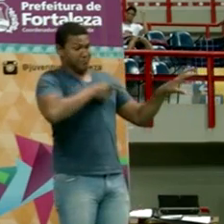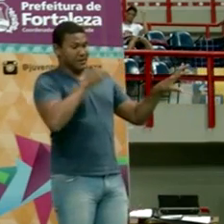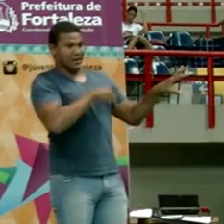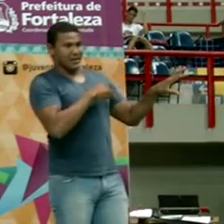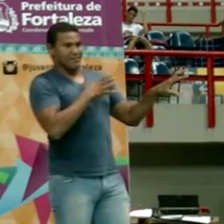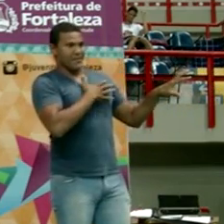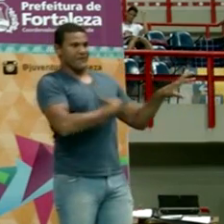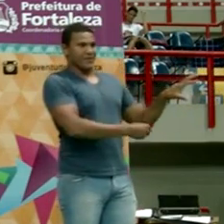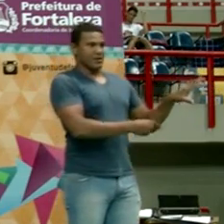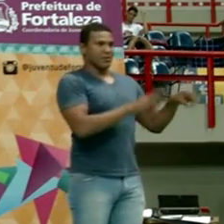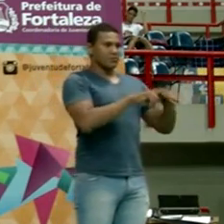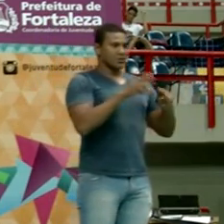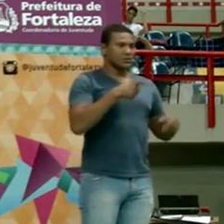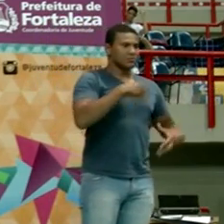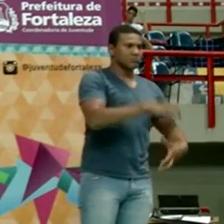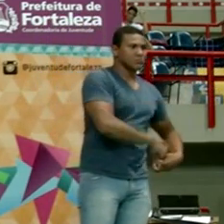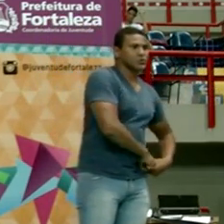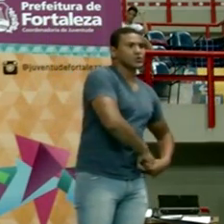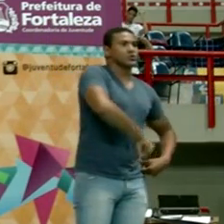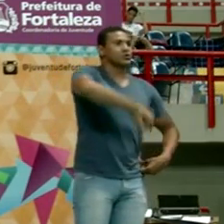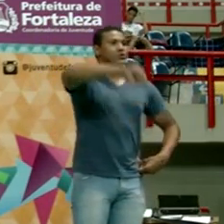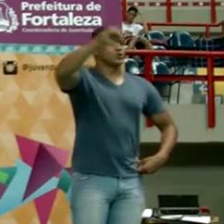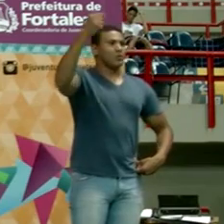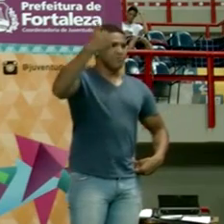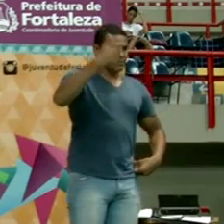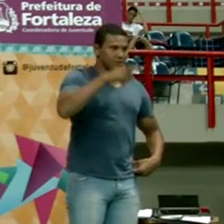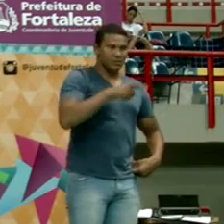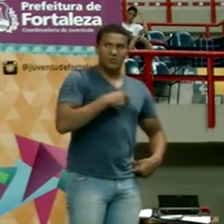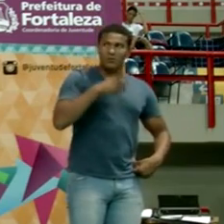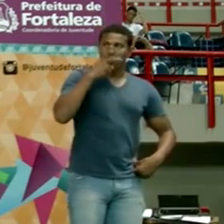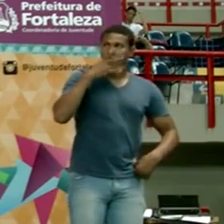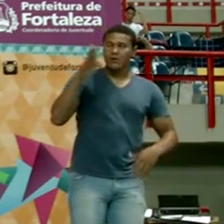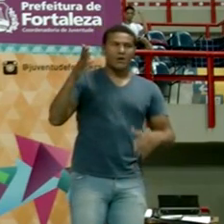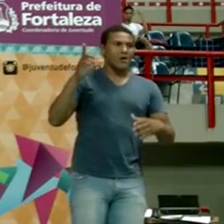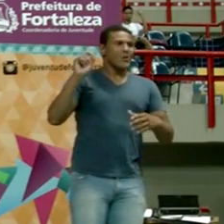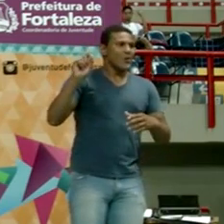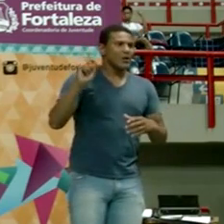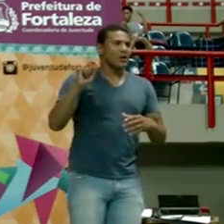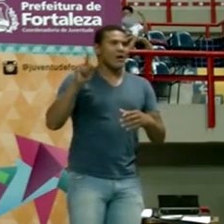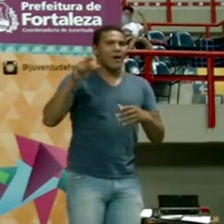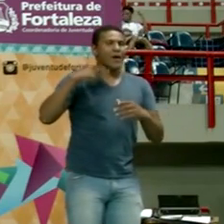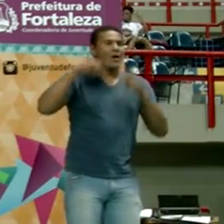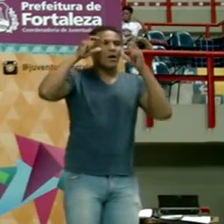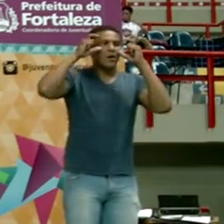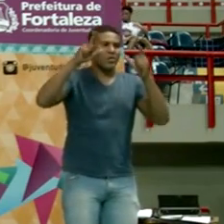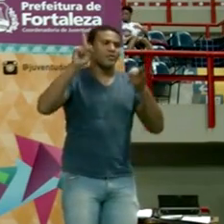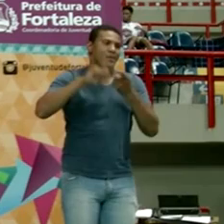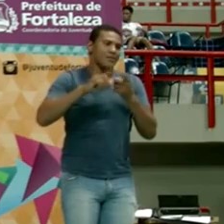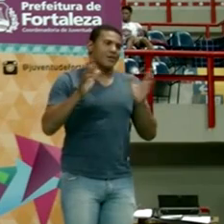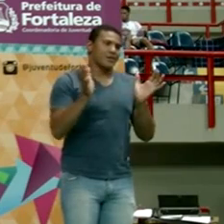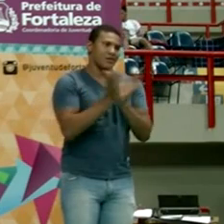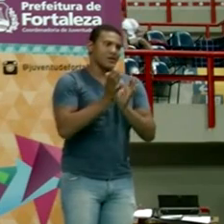homem comprometido com quem? Com os grandes fazendeiros, com os grandes comerciantes.